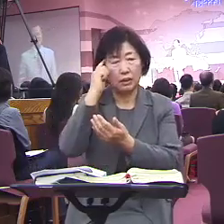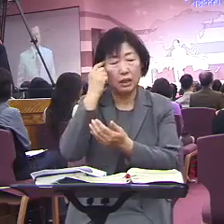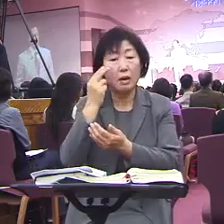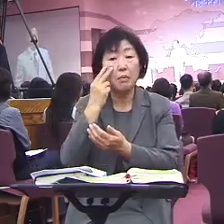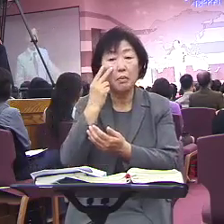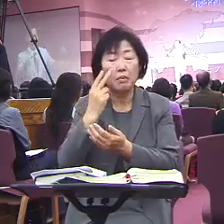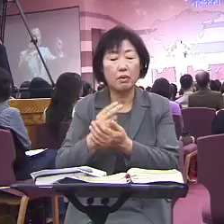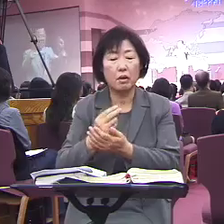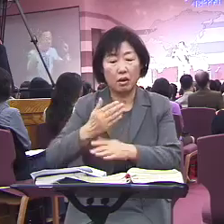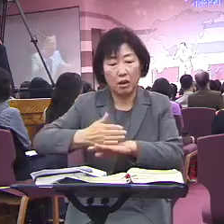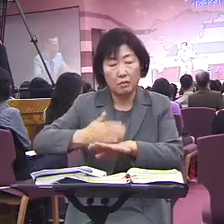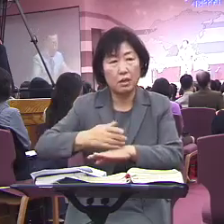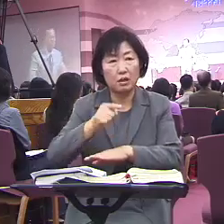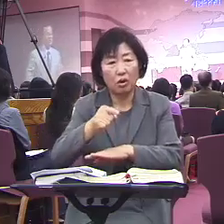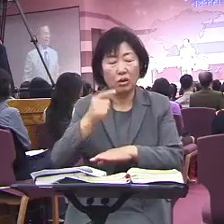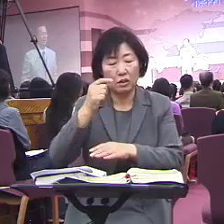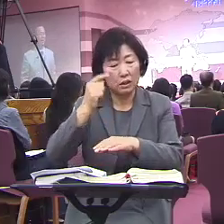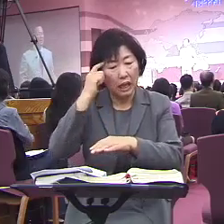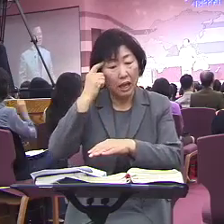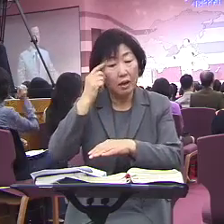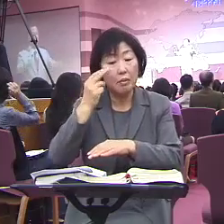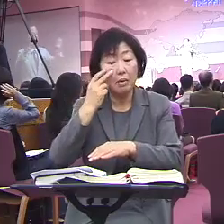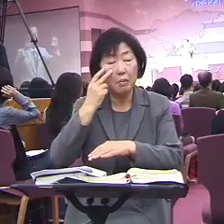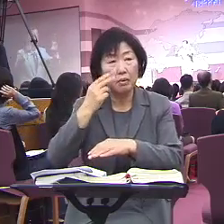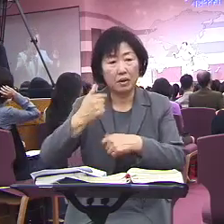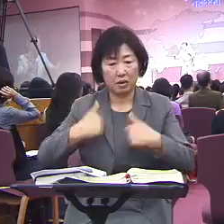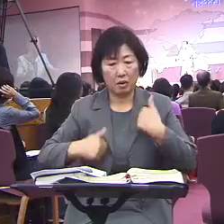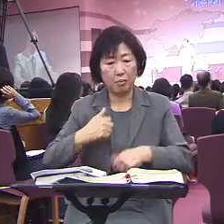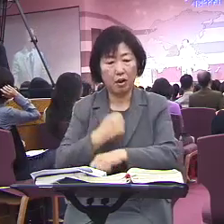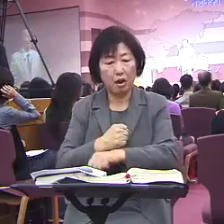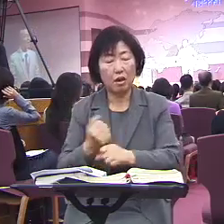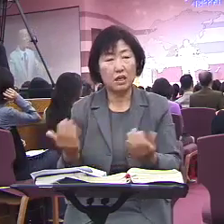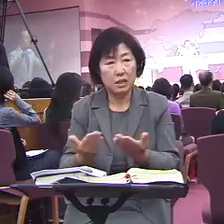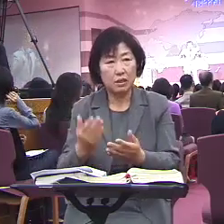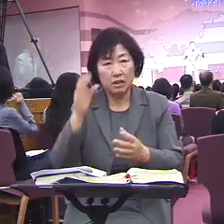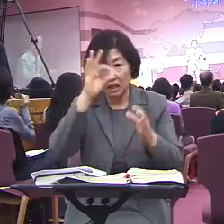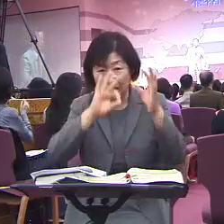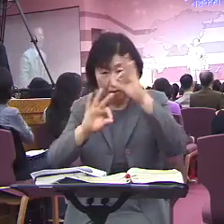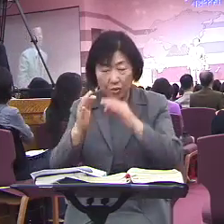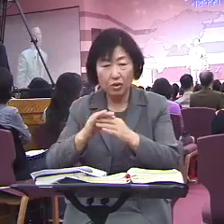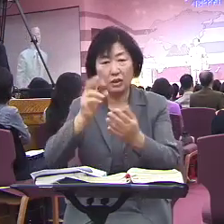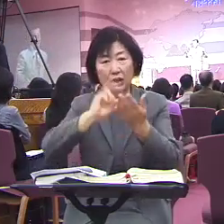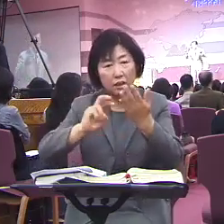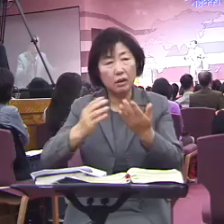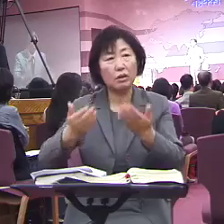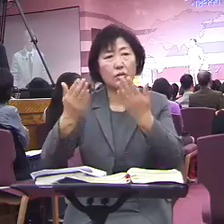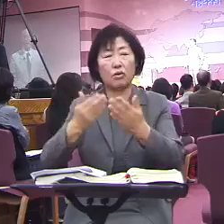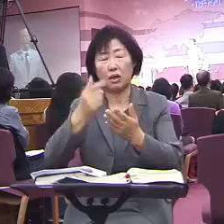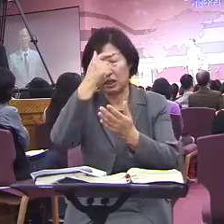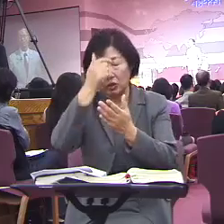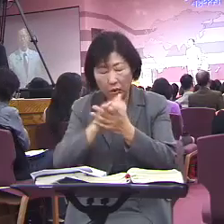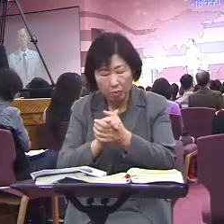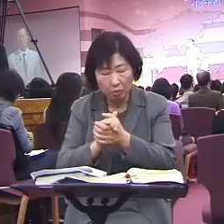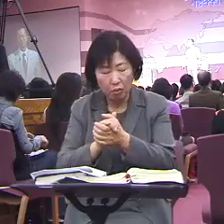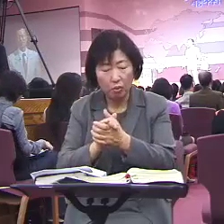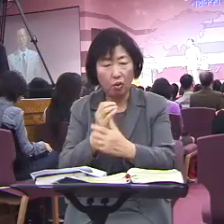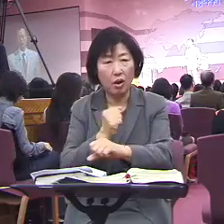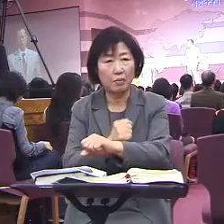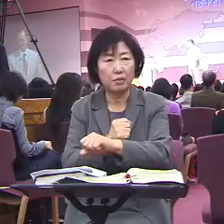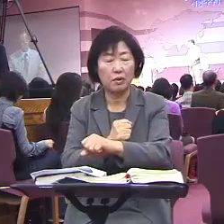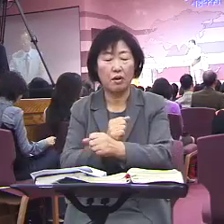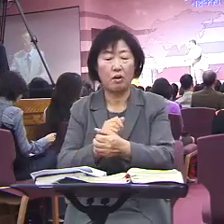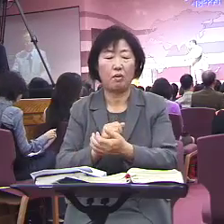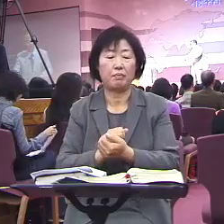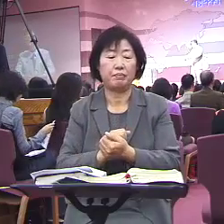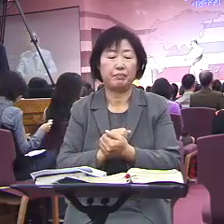봅시다. 감사할 것을 생각해 봅시다. 기뻐할 일을 찾아봅시다. 찬양합시다. 기도합시다.